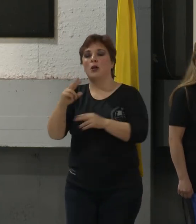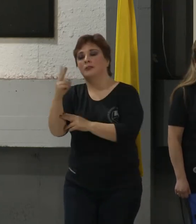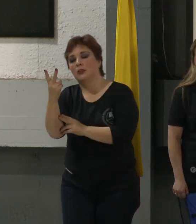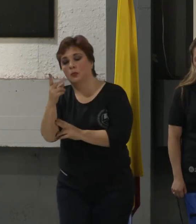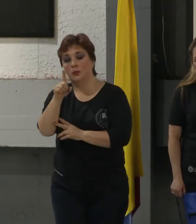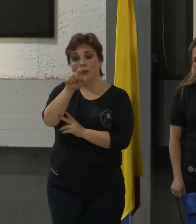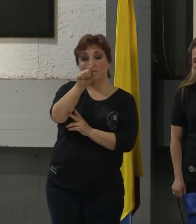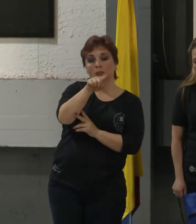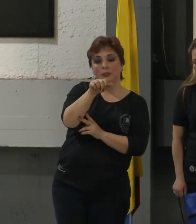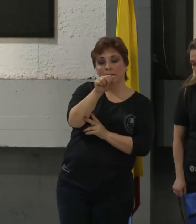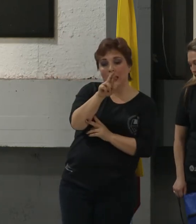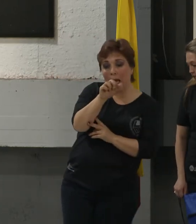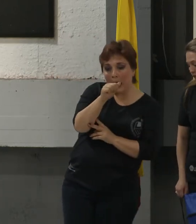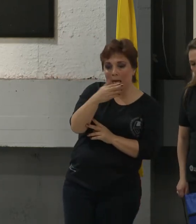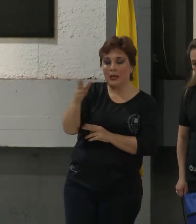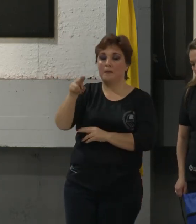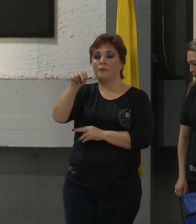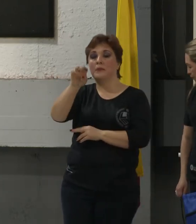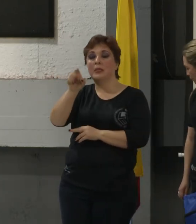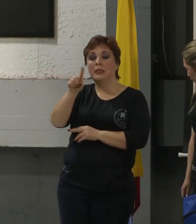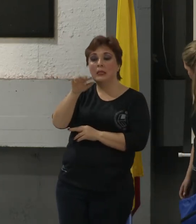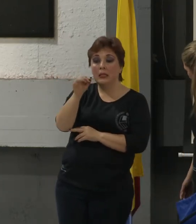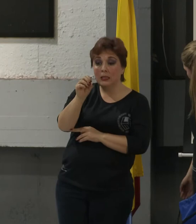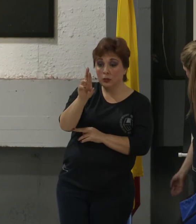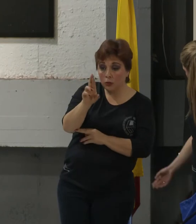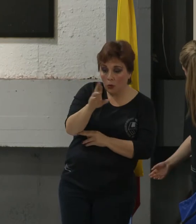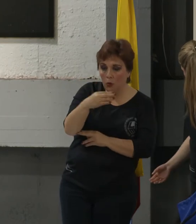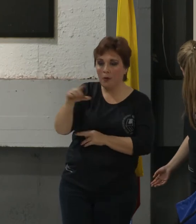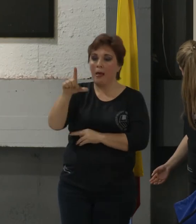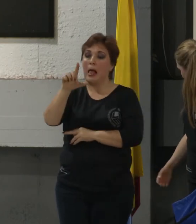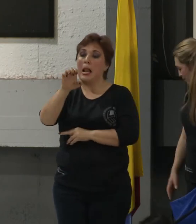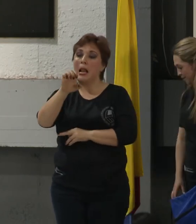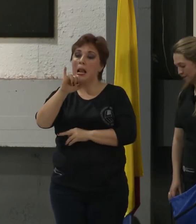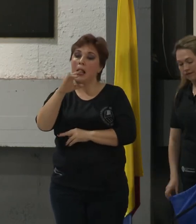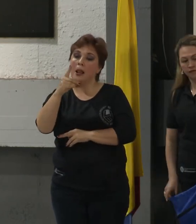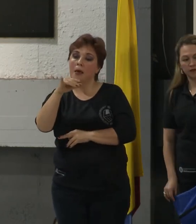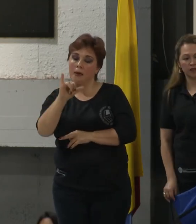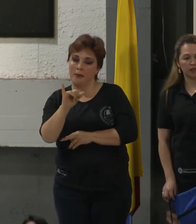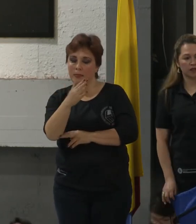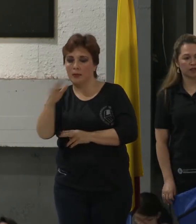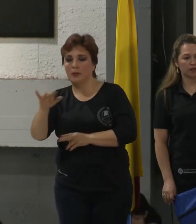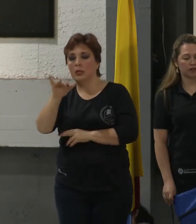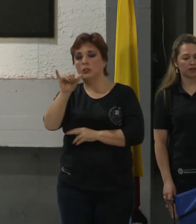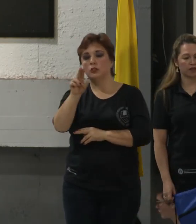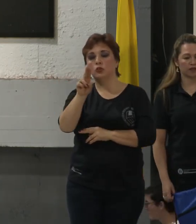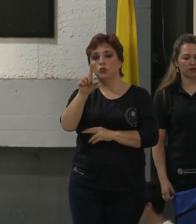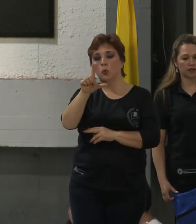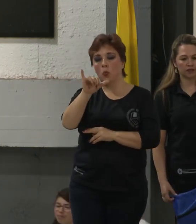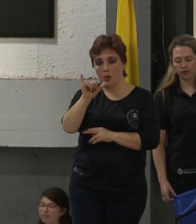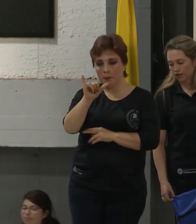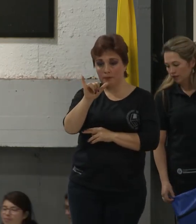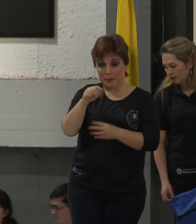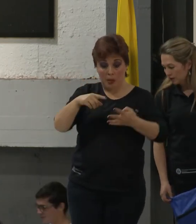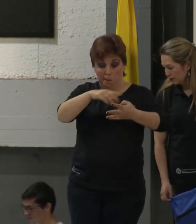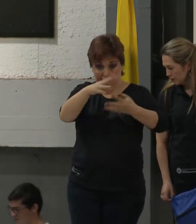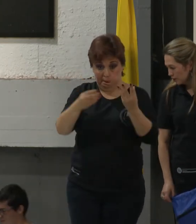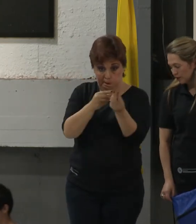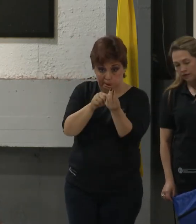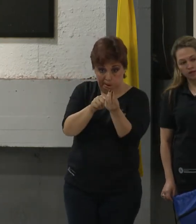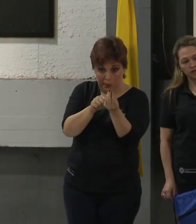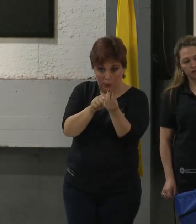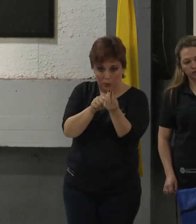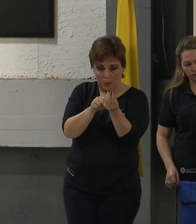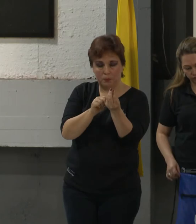néstor camilo parada gómez lady carolina peña sánchez y you're y paola viáfara sánchez a